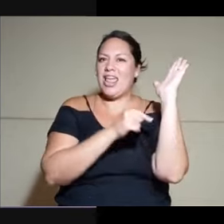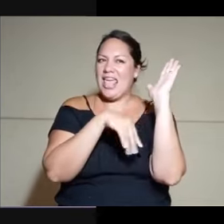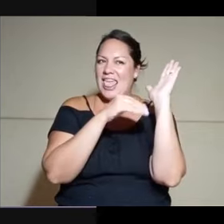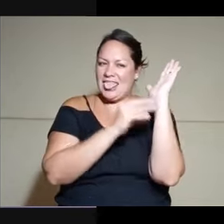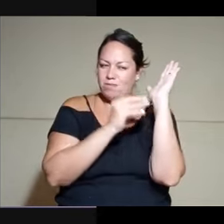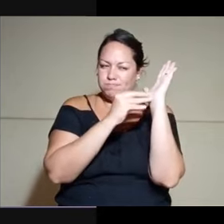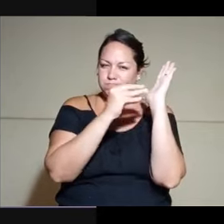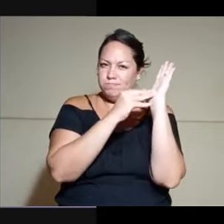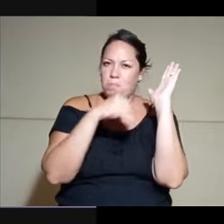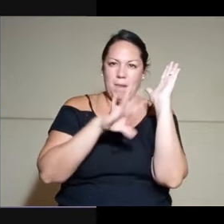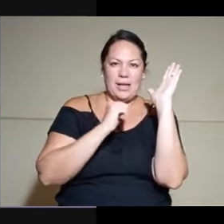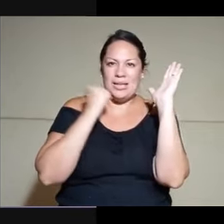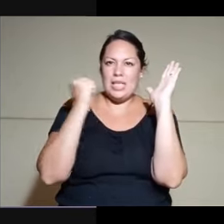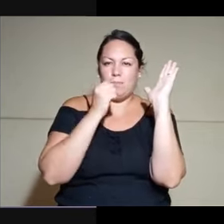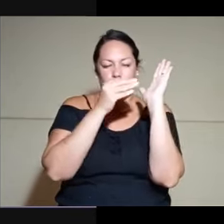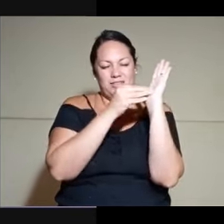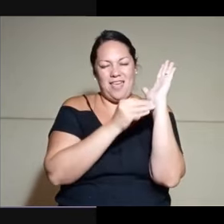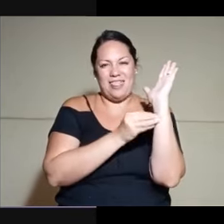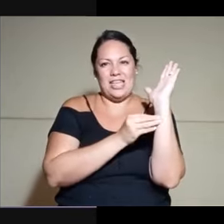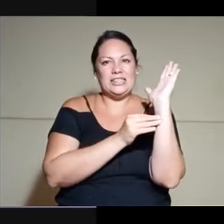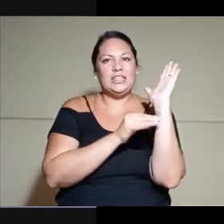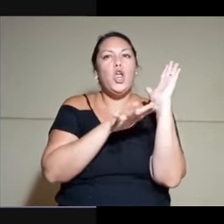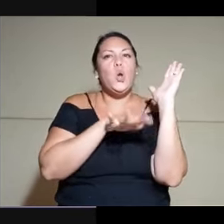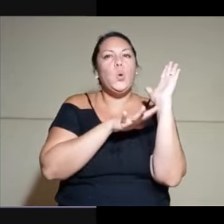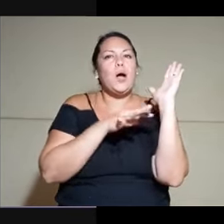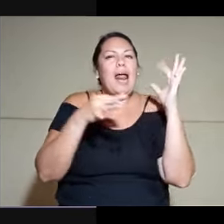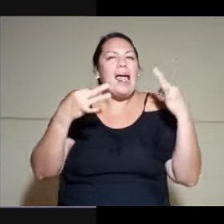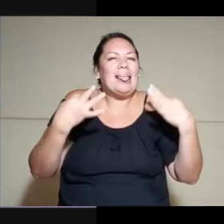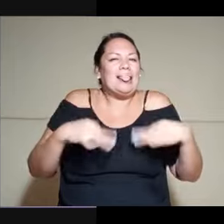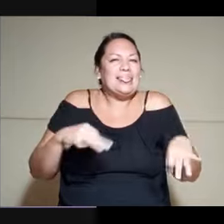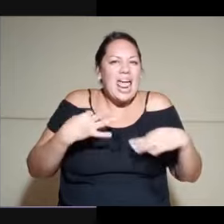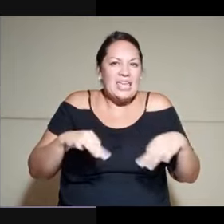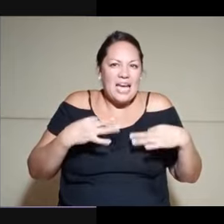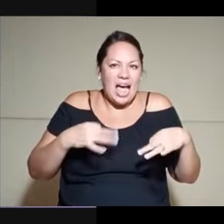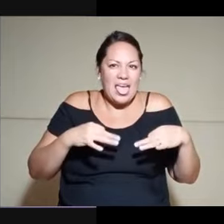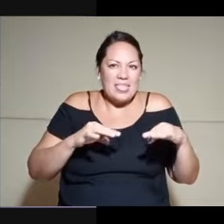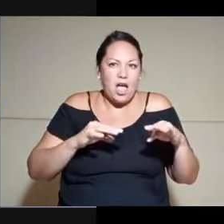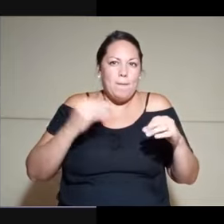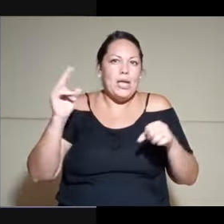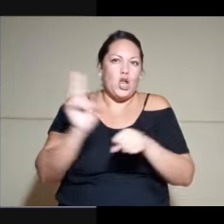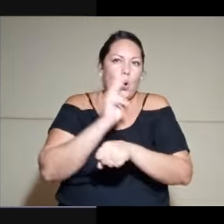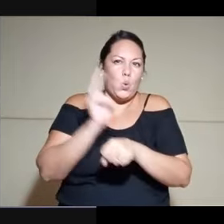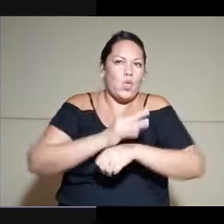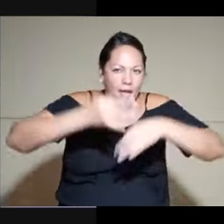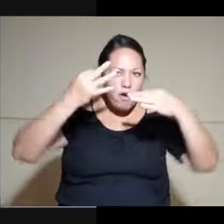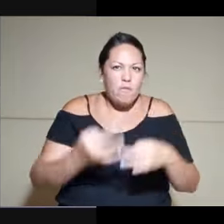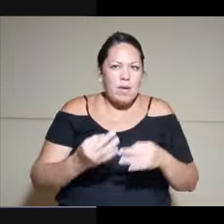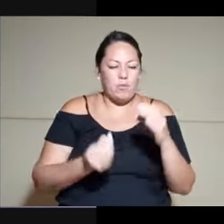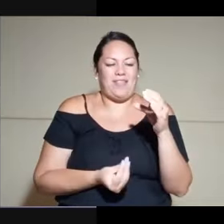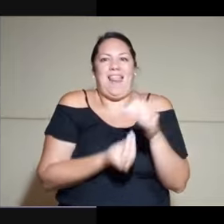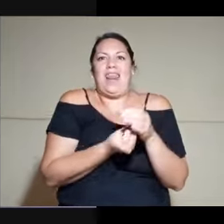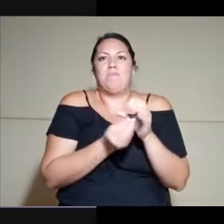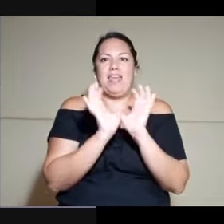e inferiores que les estuve comentando. Así que el tronco encefálico, les diría que de todo el encéfalo es una zona